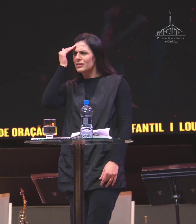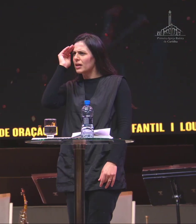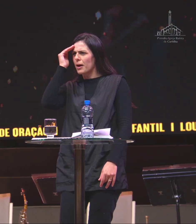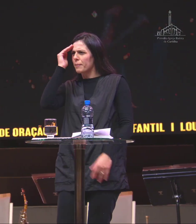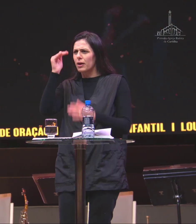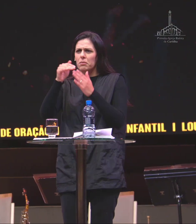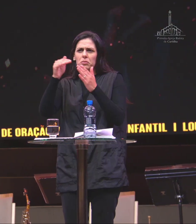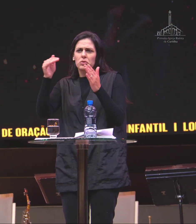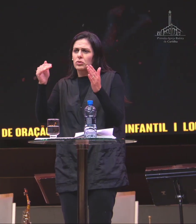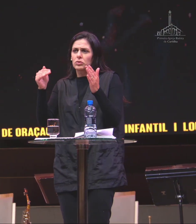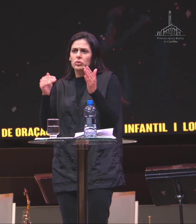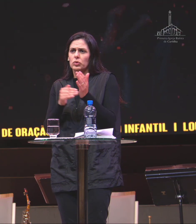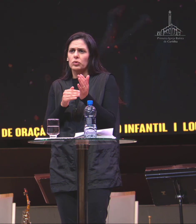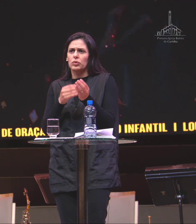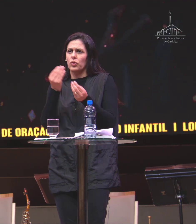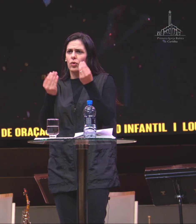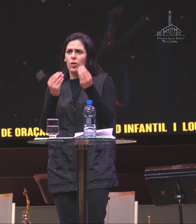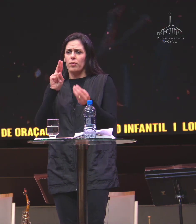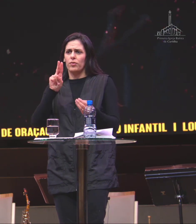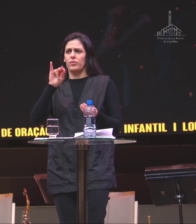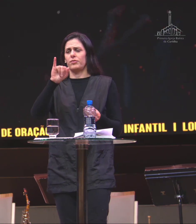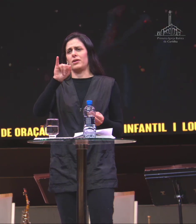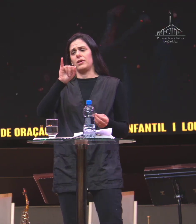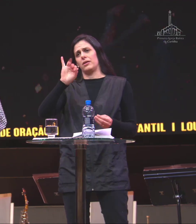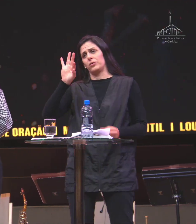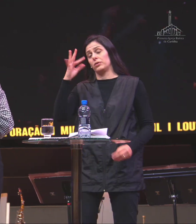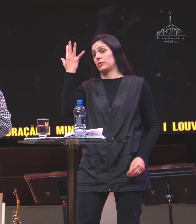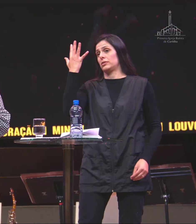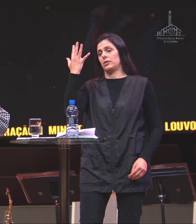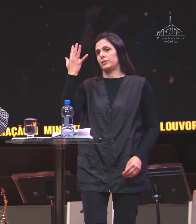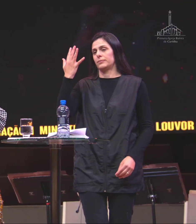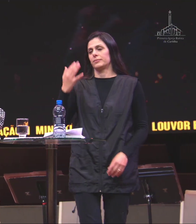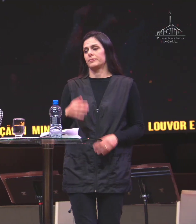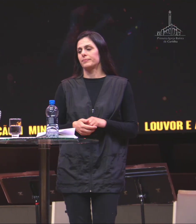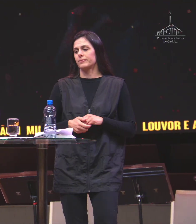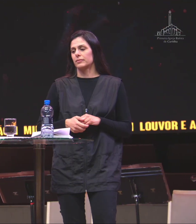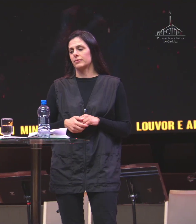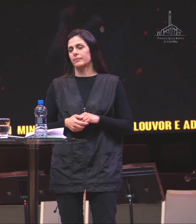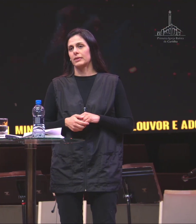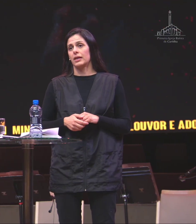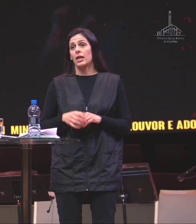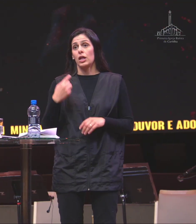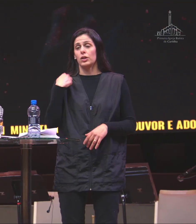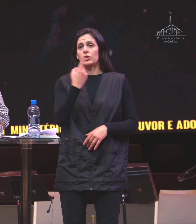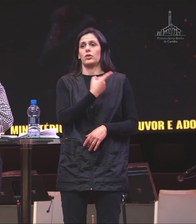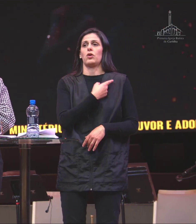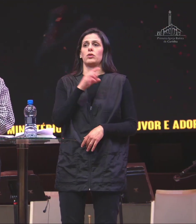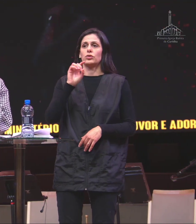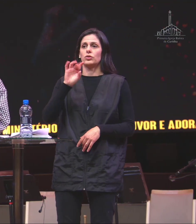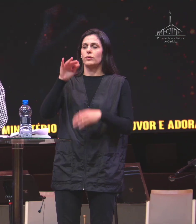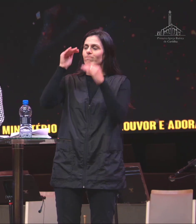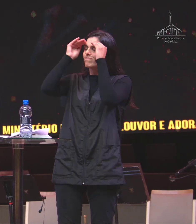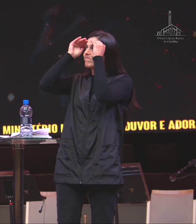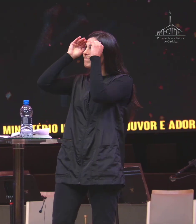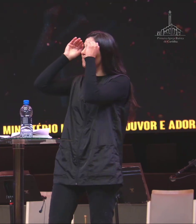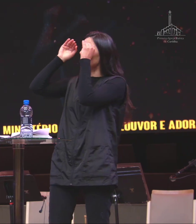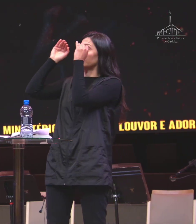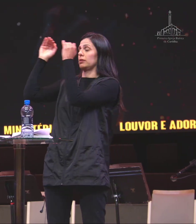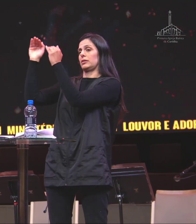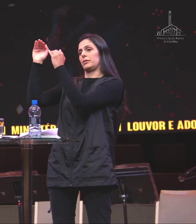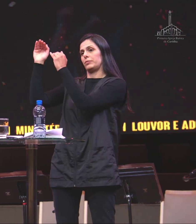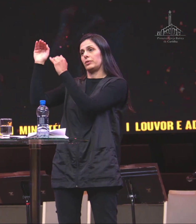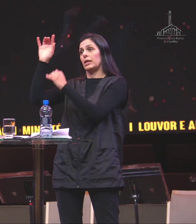3,30, Paulo dizendo ali, é necessário que Ele cresça e que eu diminua. É necessário que Ele cresça